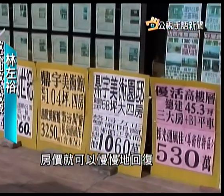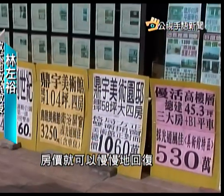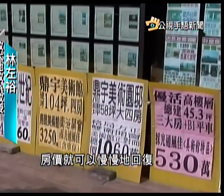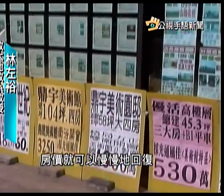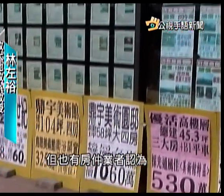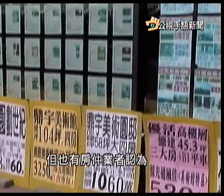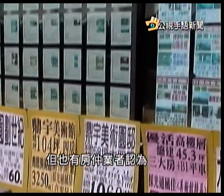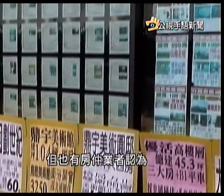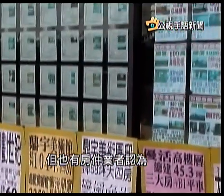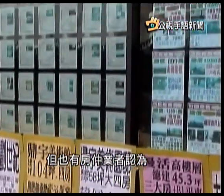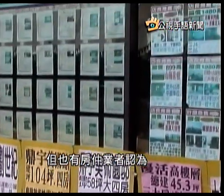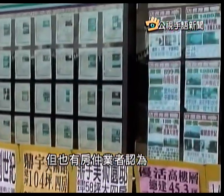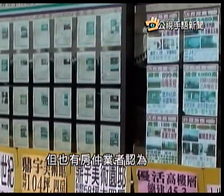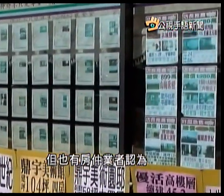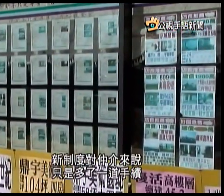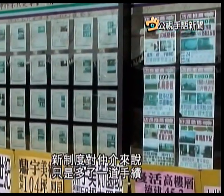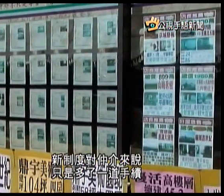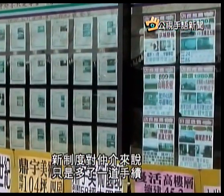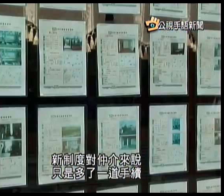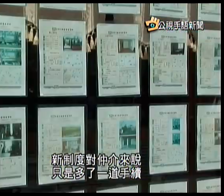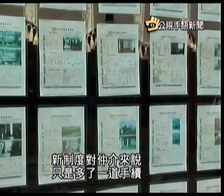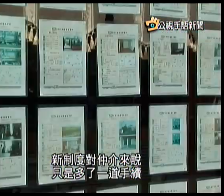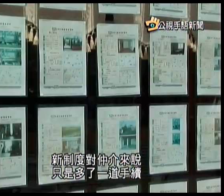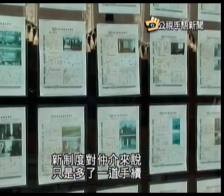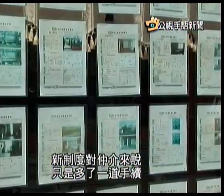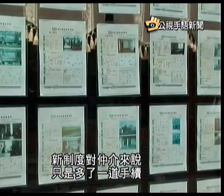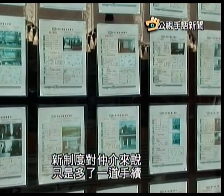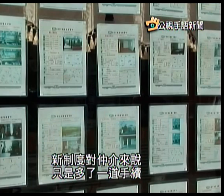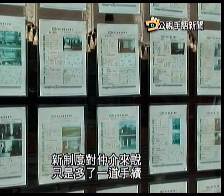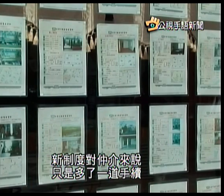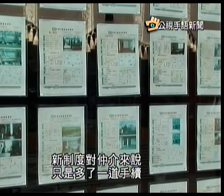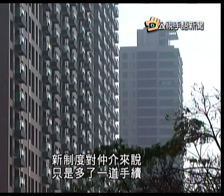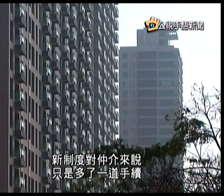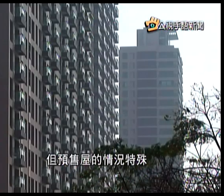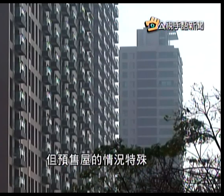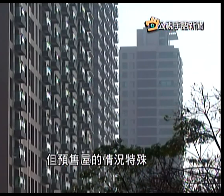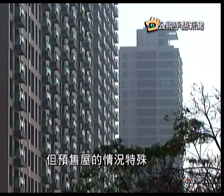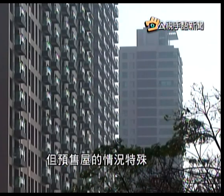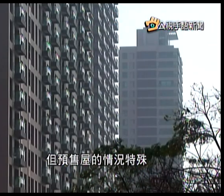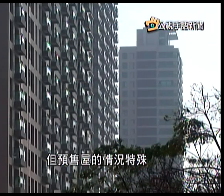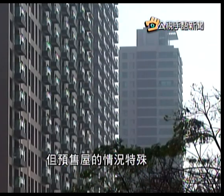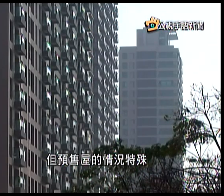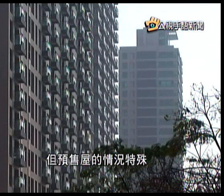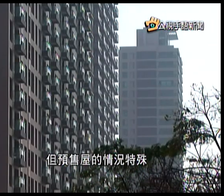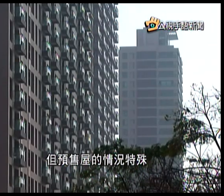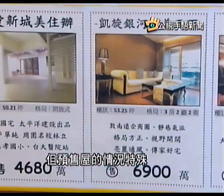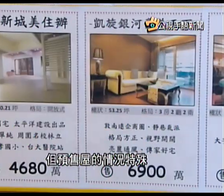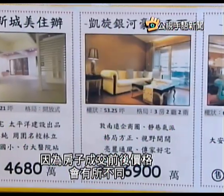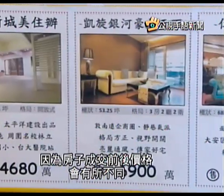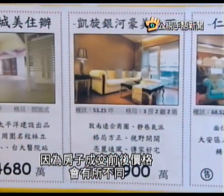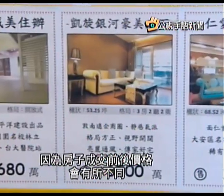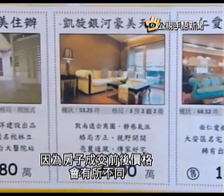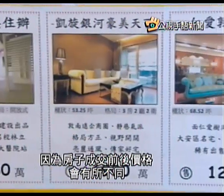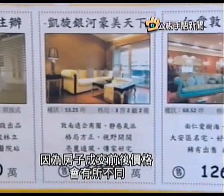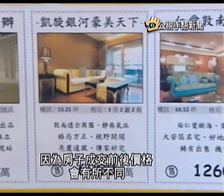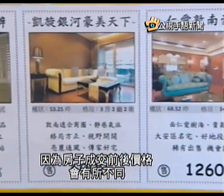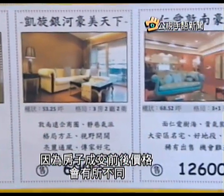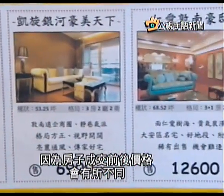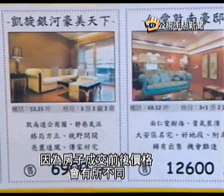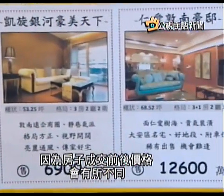房仲业者认为，新制度对中介来说只是多了一道手续，但预售屋的情况特殊，因为房子成交前后价格会